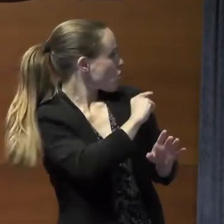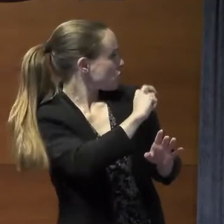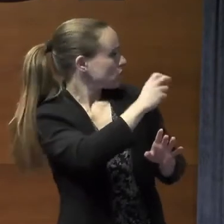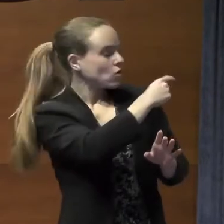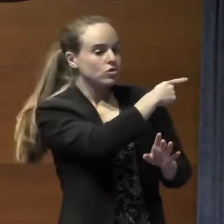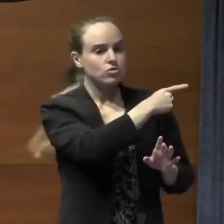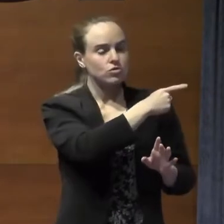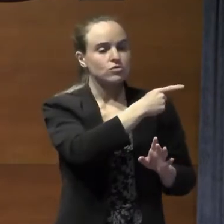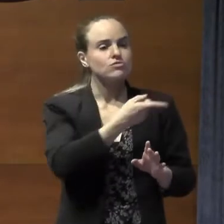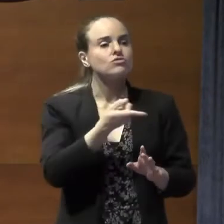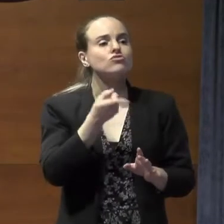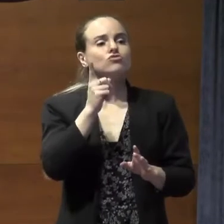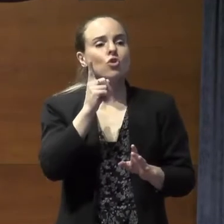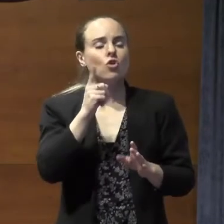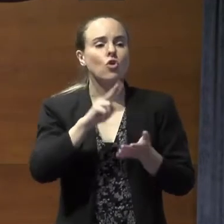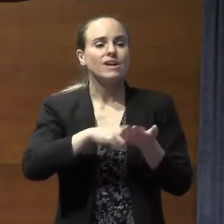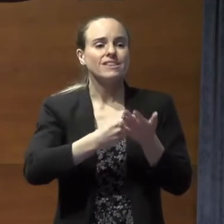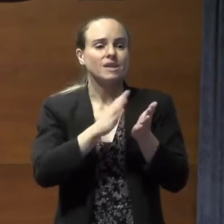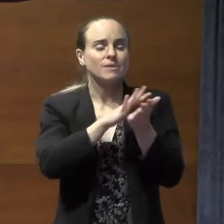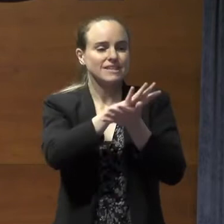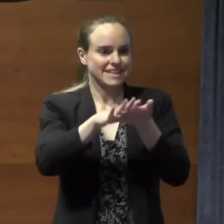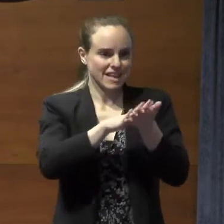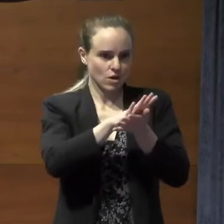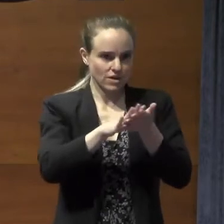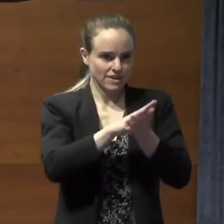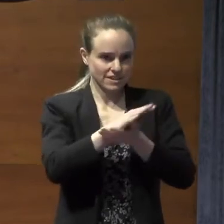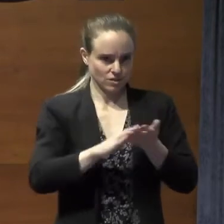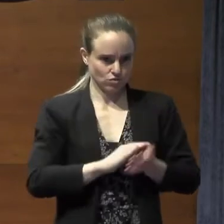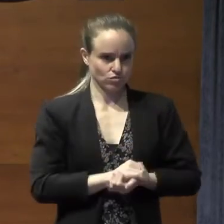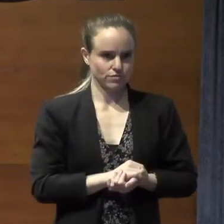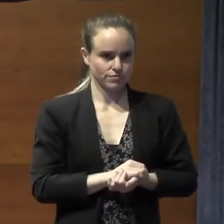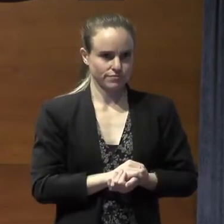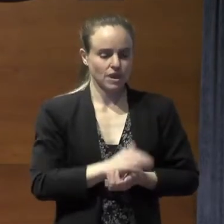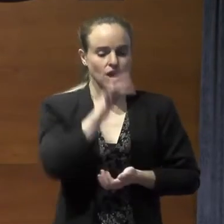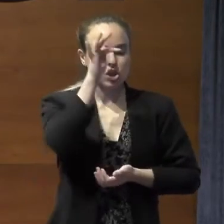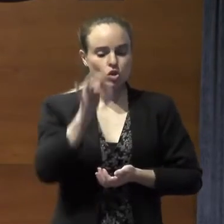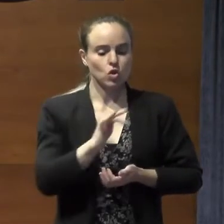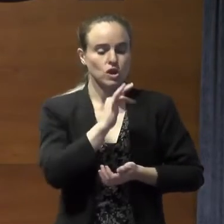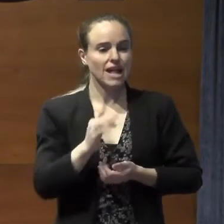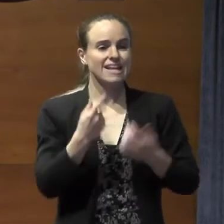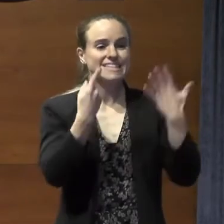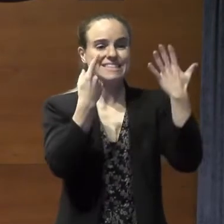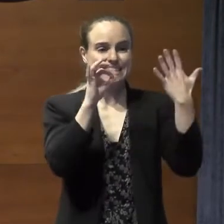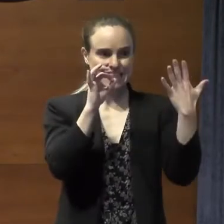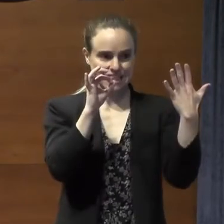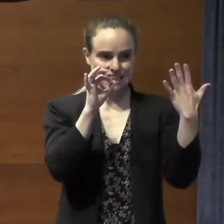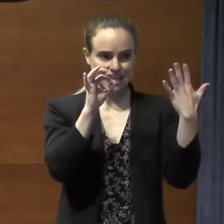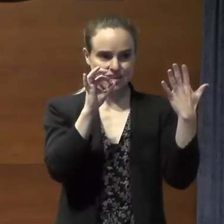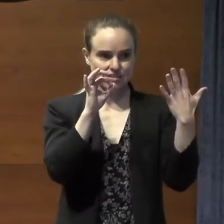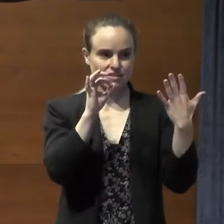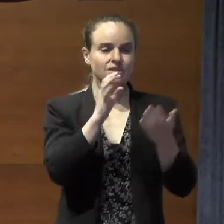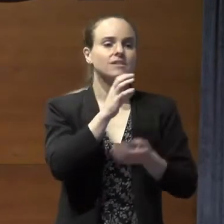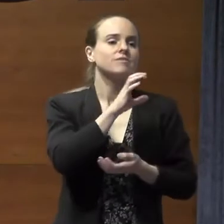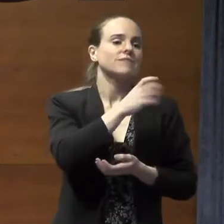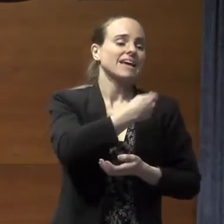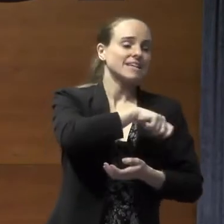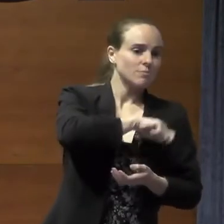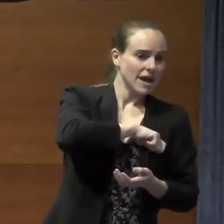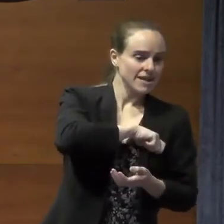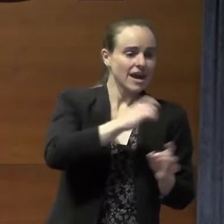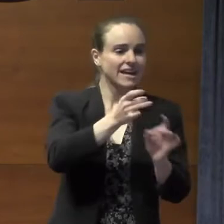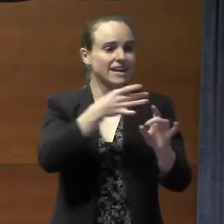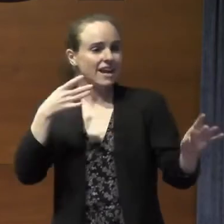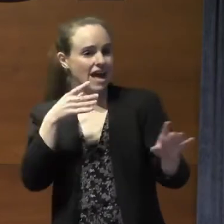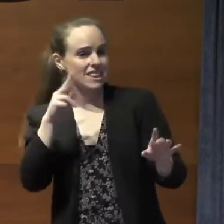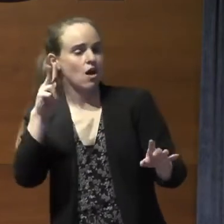números en concreto de ILSES, de intérpretes de lengua de signos, en España, Irlanda y